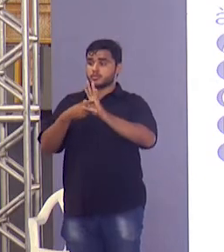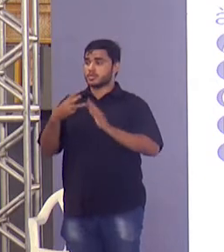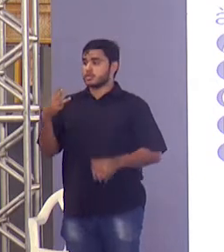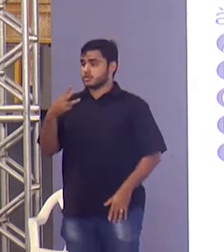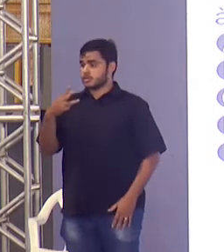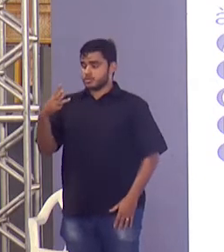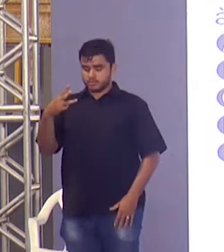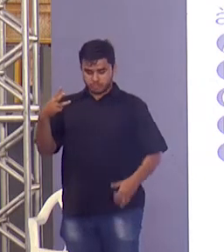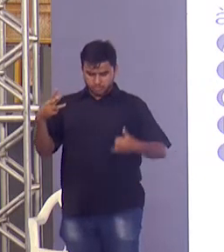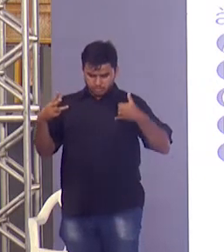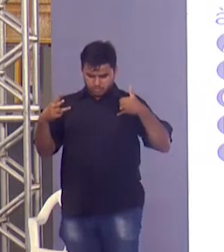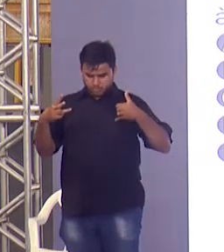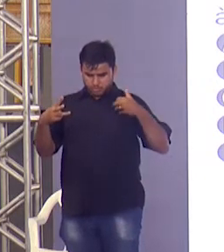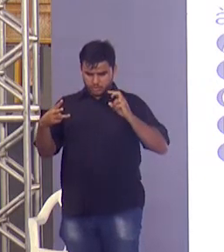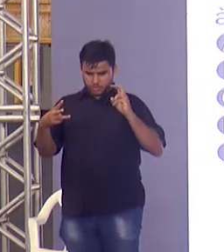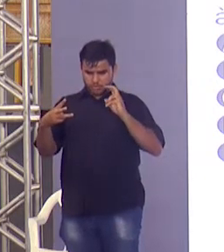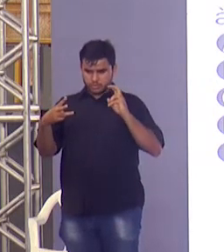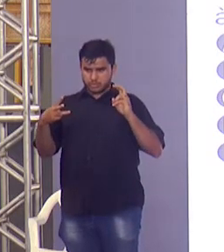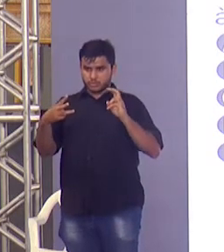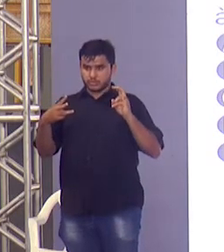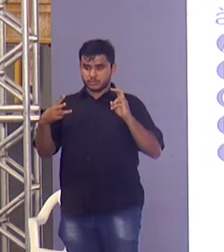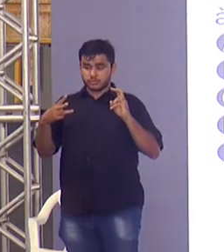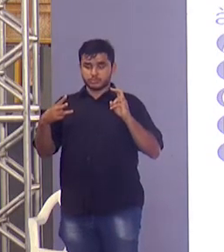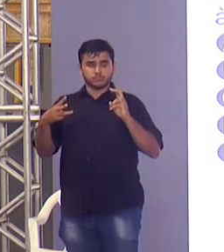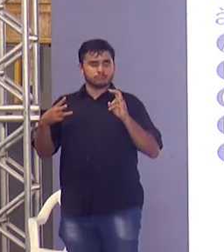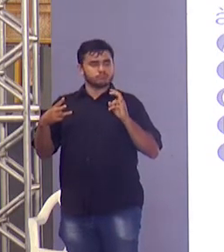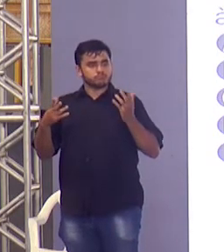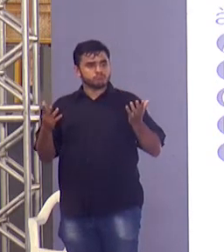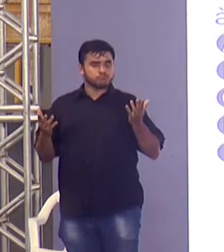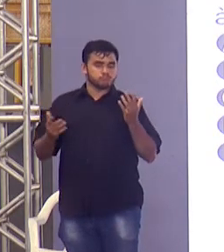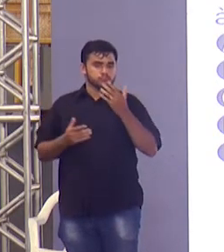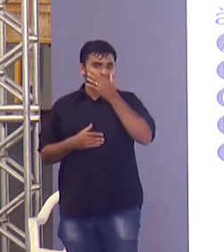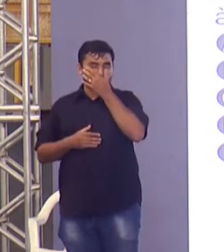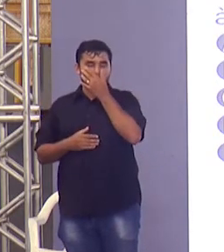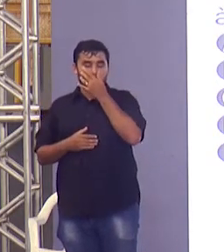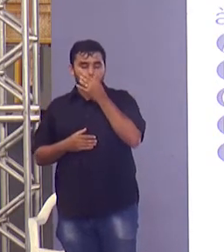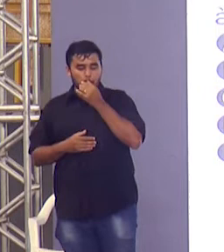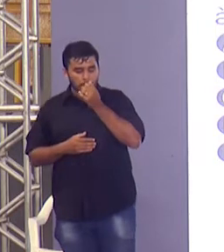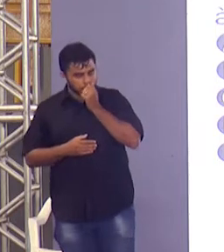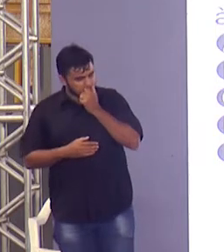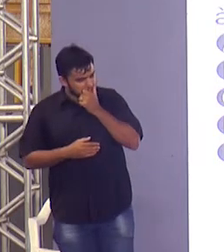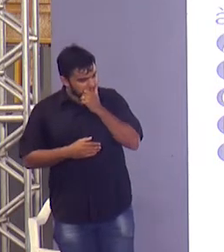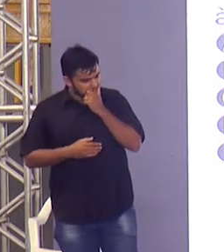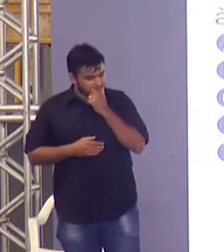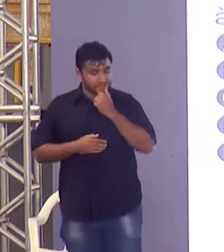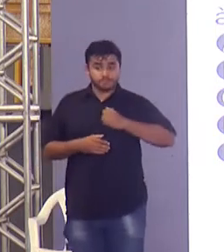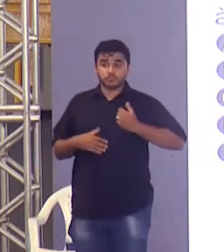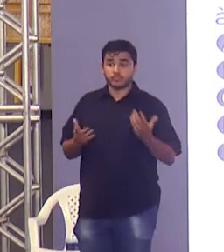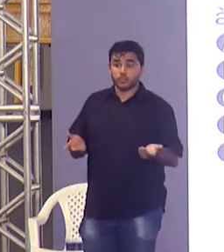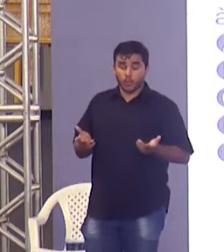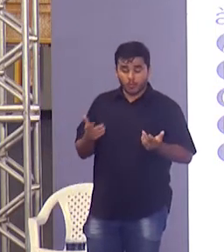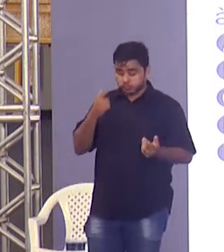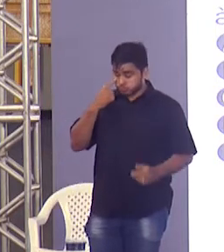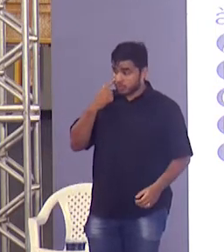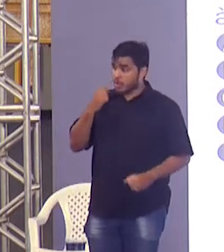A idade do pai é 55. Aí ele está perguntando, depois de quanto tempo